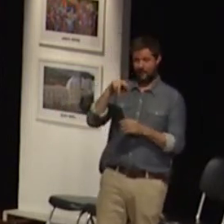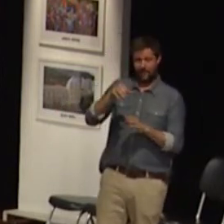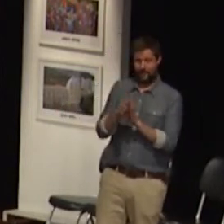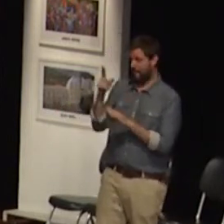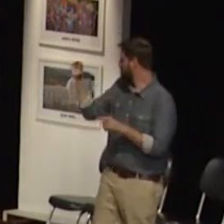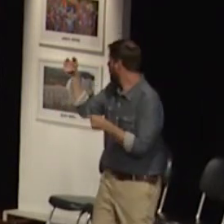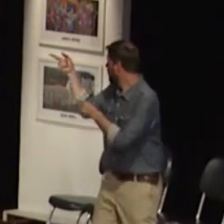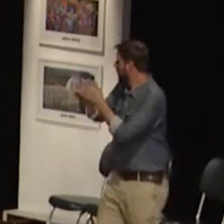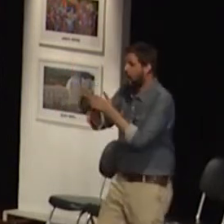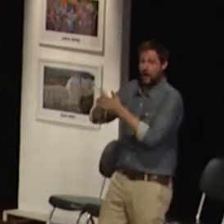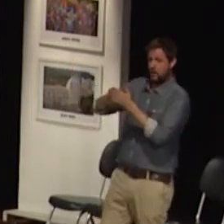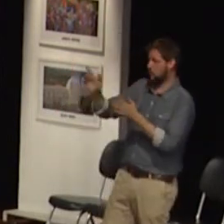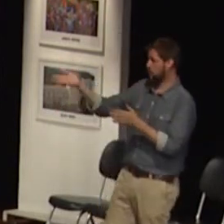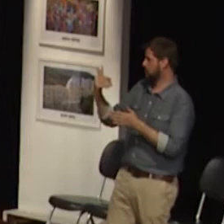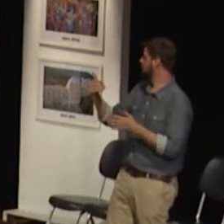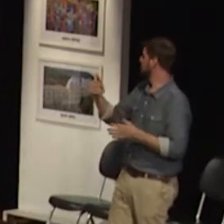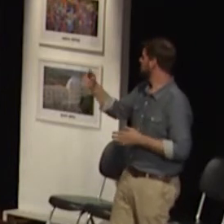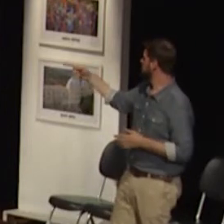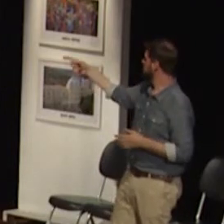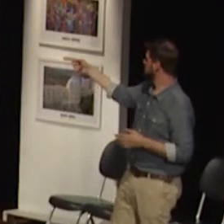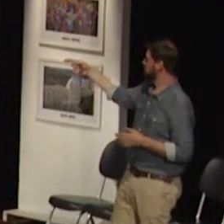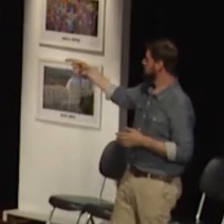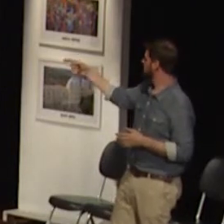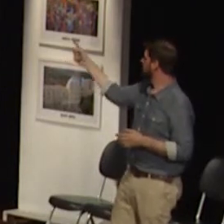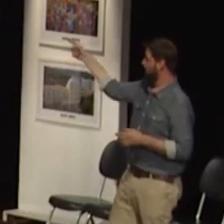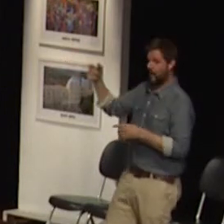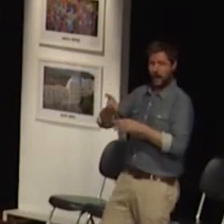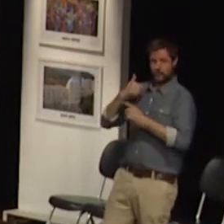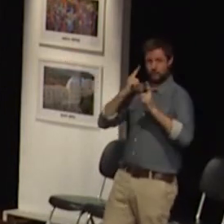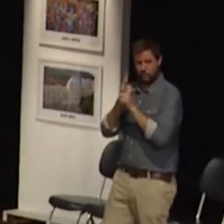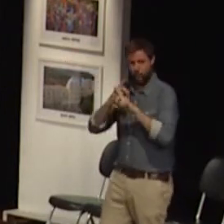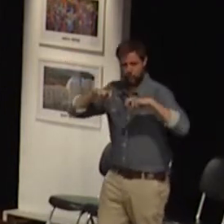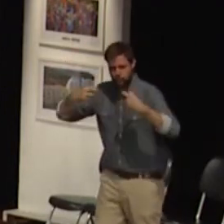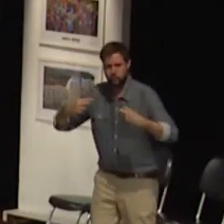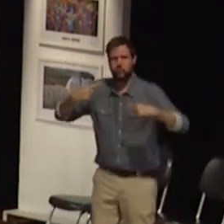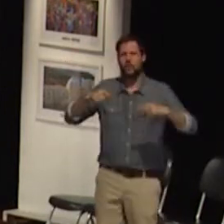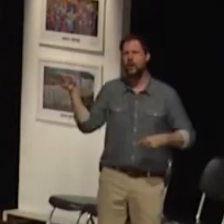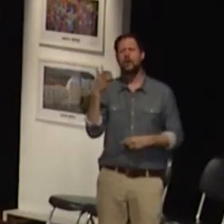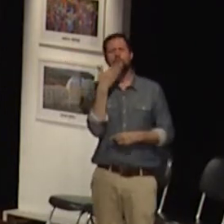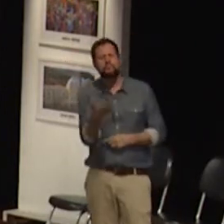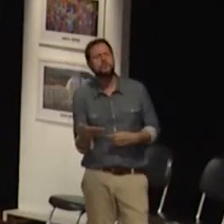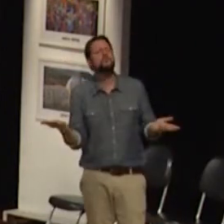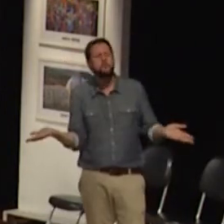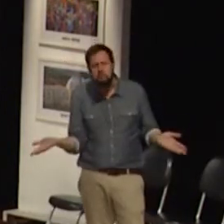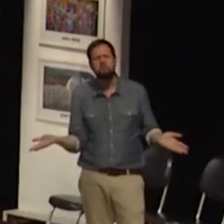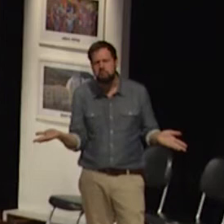guardado lá. E o Conselho do CNE lembra quando eu disse que eu encontrei? Eu falei,